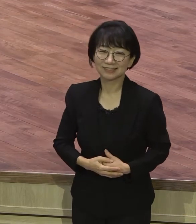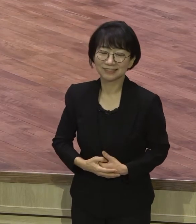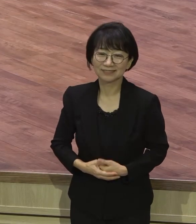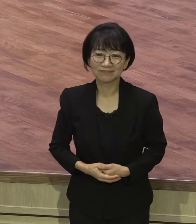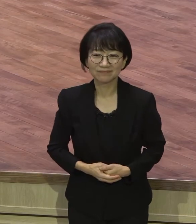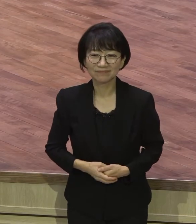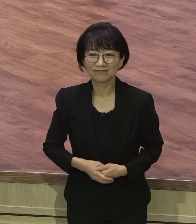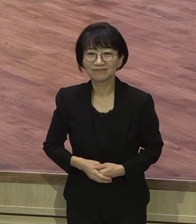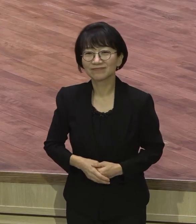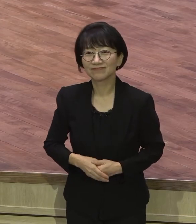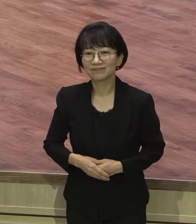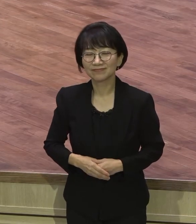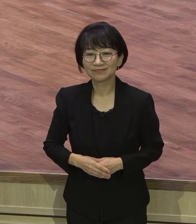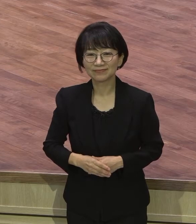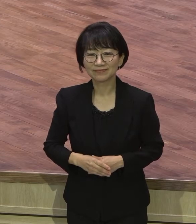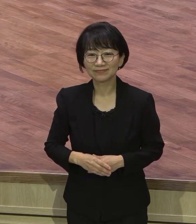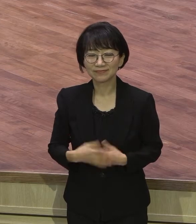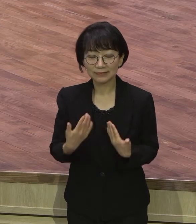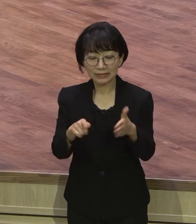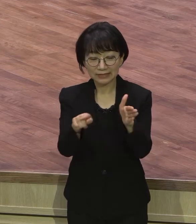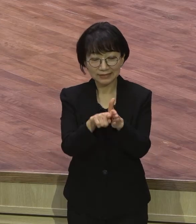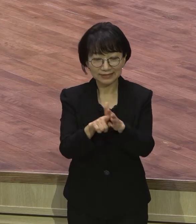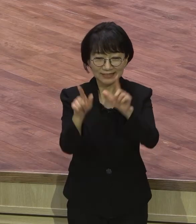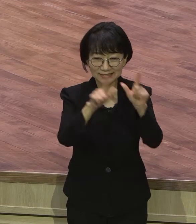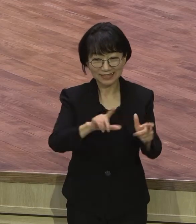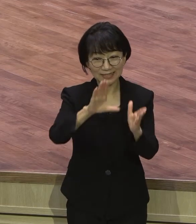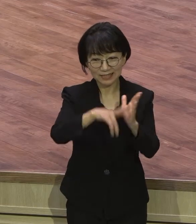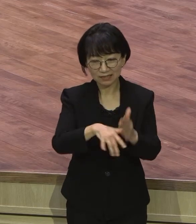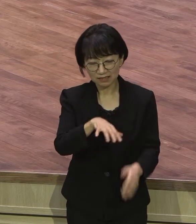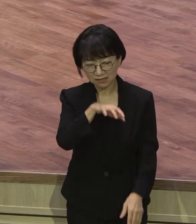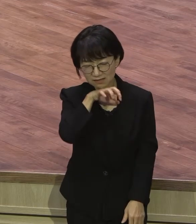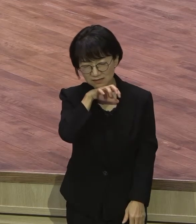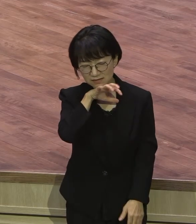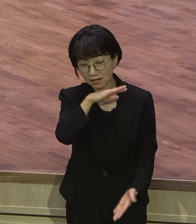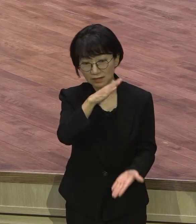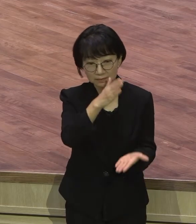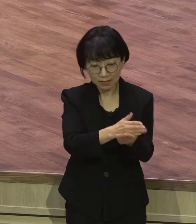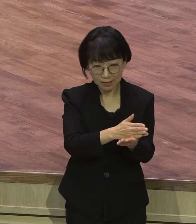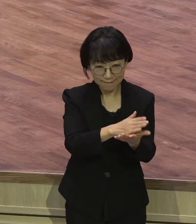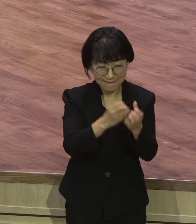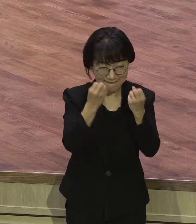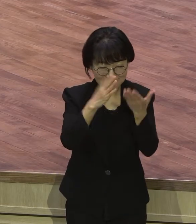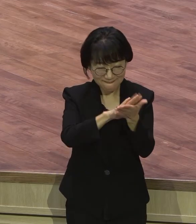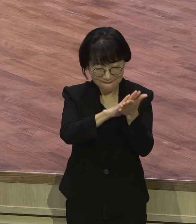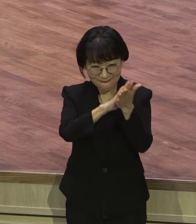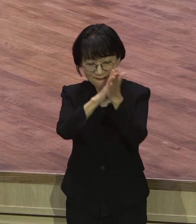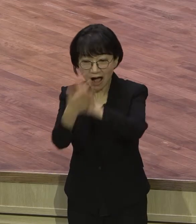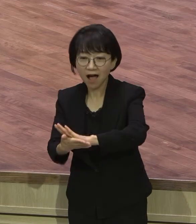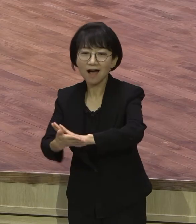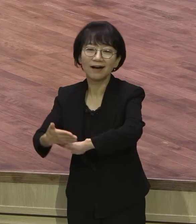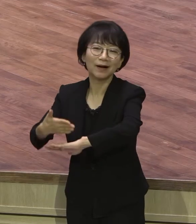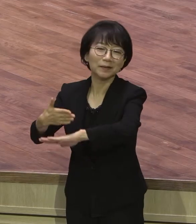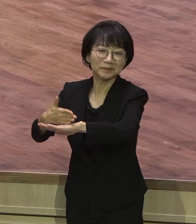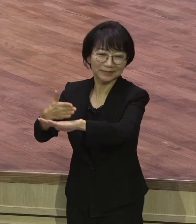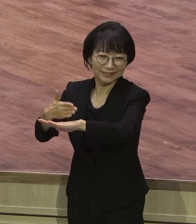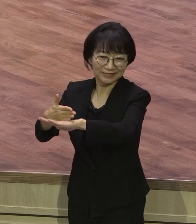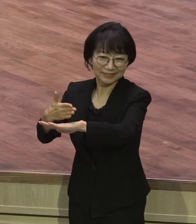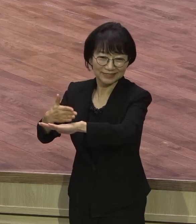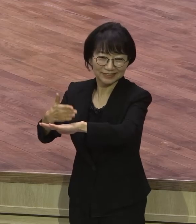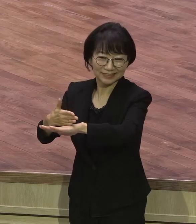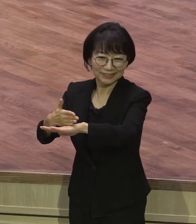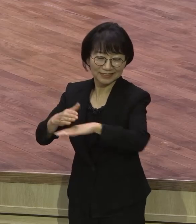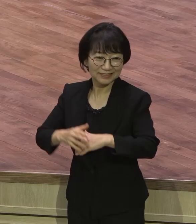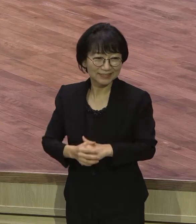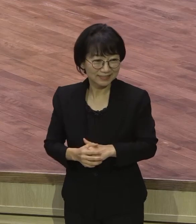신앙생활은 이렇게 불평 모드에서 감사 모드로 완전 바뀌는 것을 말합니다. 신앙생활